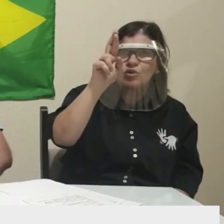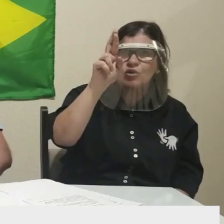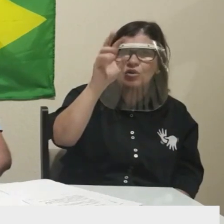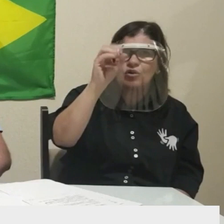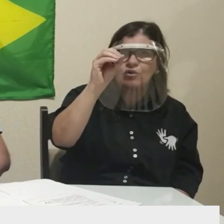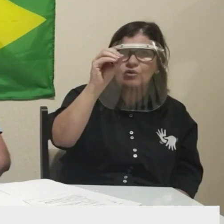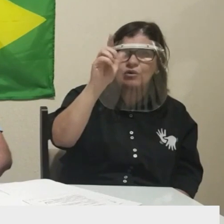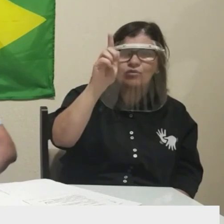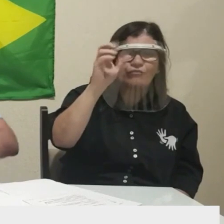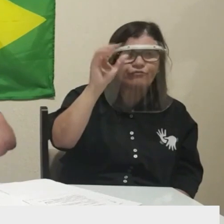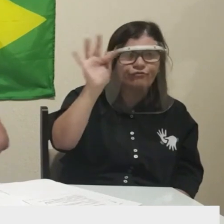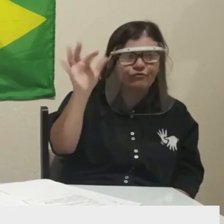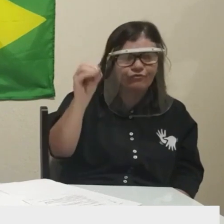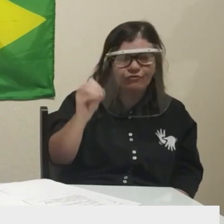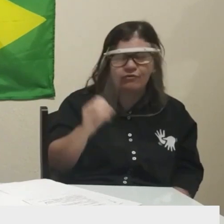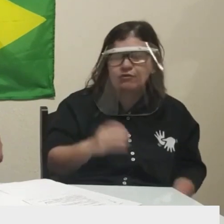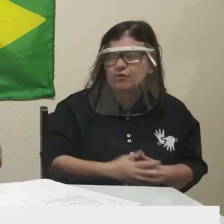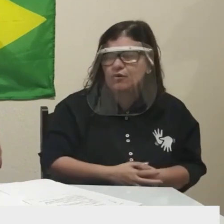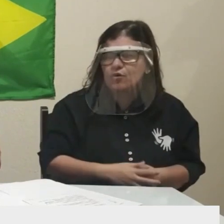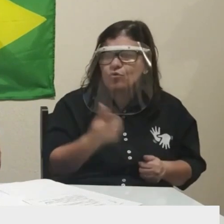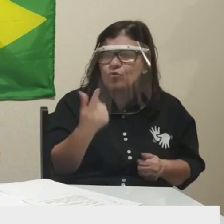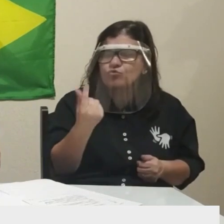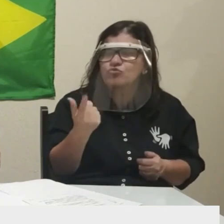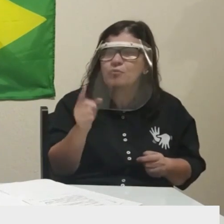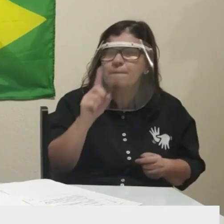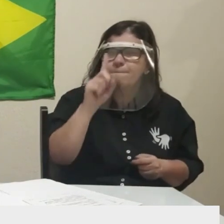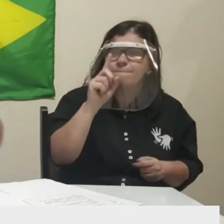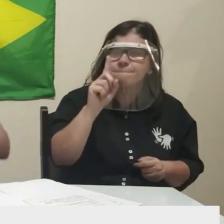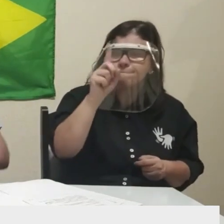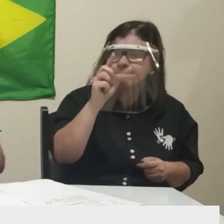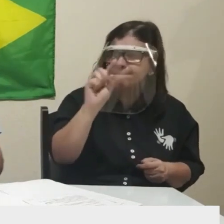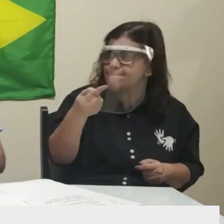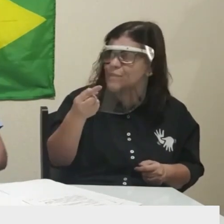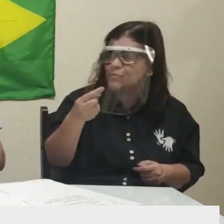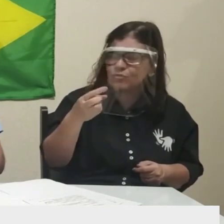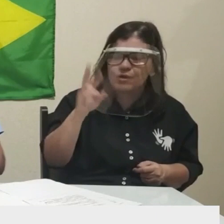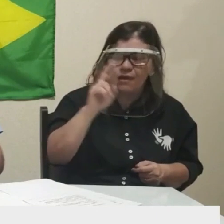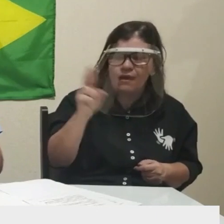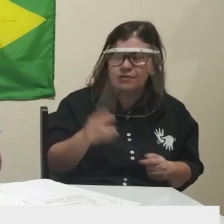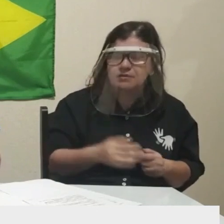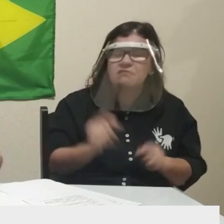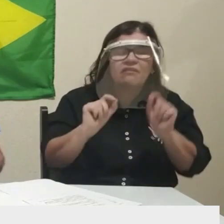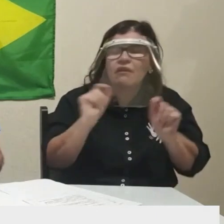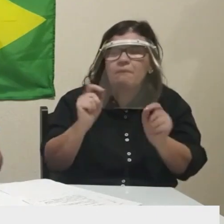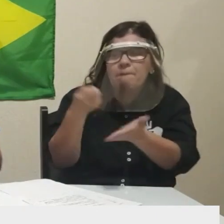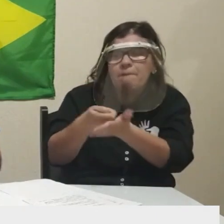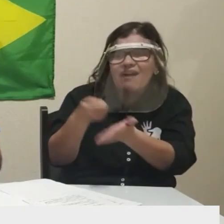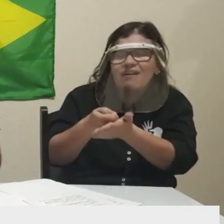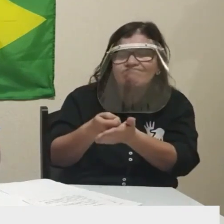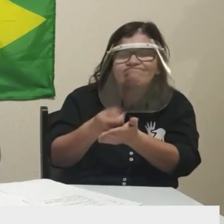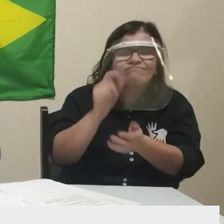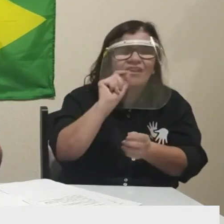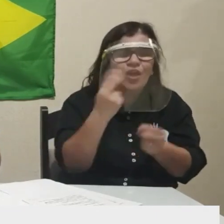milhões. Custo de cada tacógrafo, R$ 1.900. Quem ia pagar a conta? É o contribuinte. Trabalhador. Não, contribuinte, todo mundo. O dono do